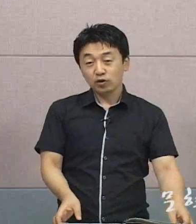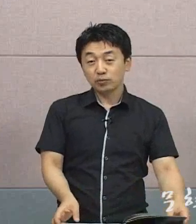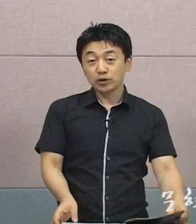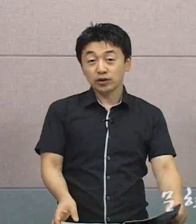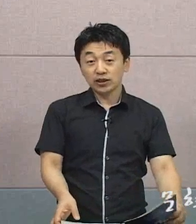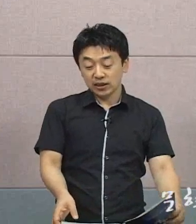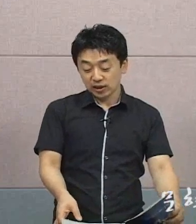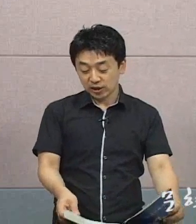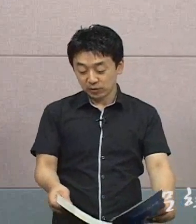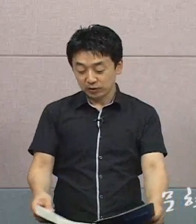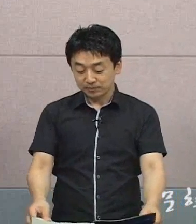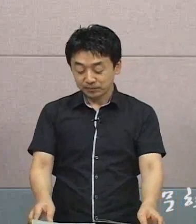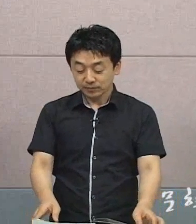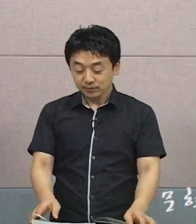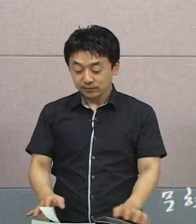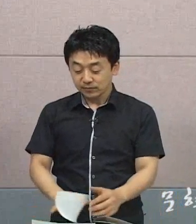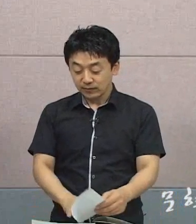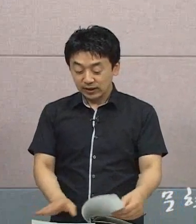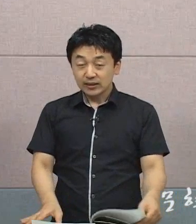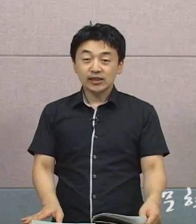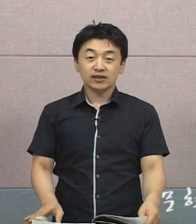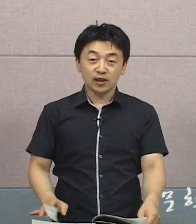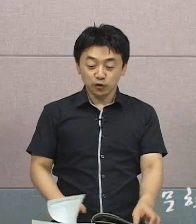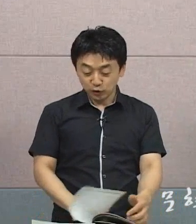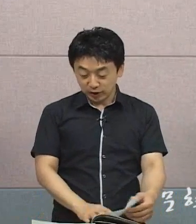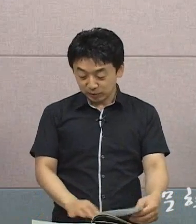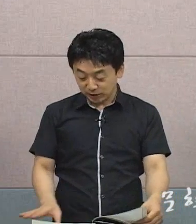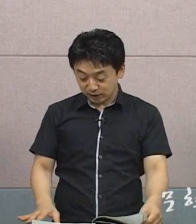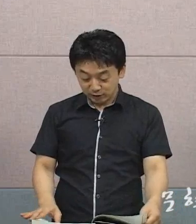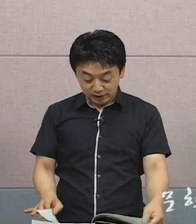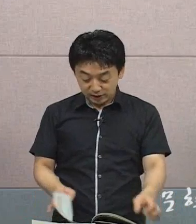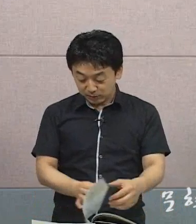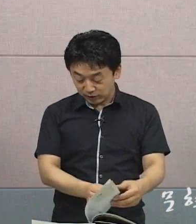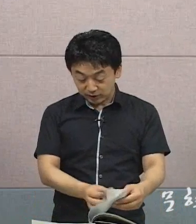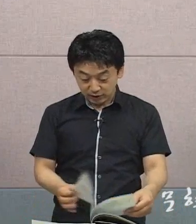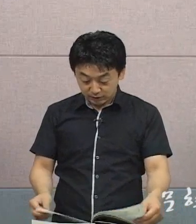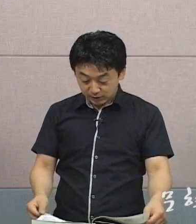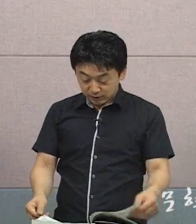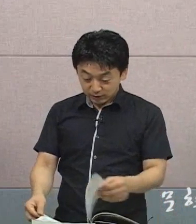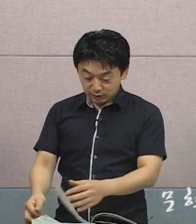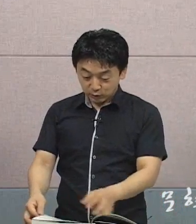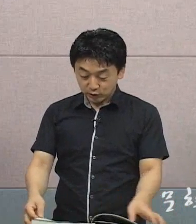수업은 어떻게 진행이 되냐면요. 책을 그대로 쭉 나갑니다. 그래서 1장을 펴시는데요.